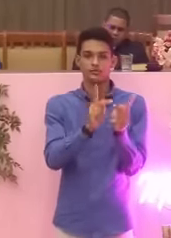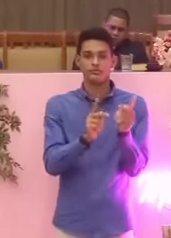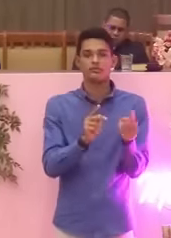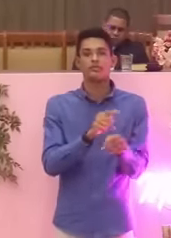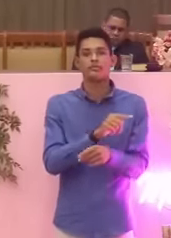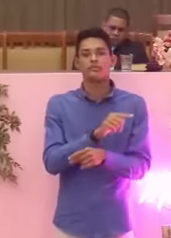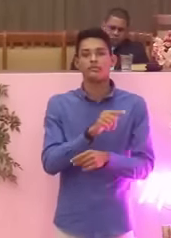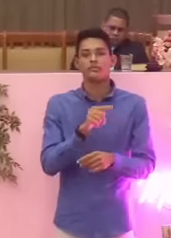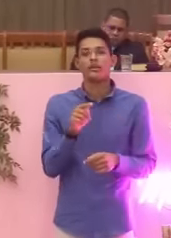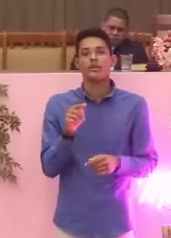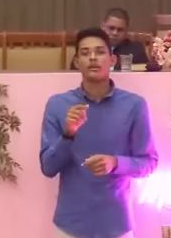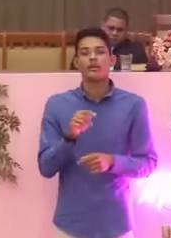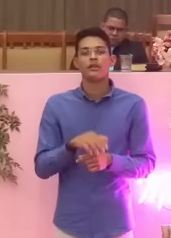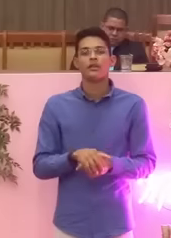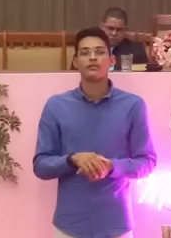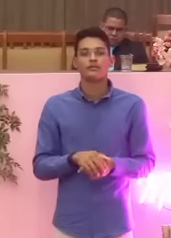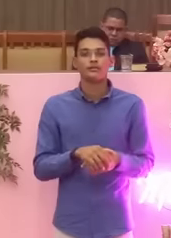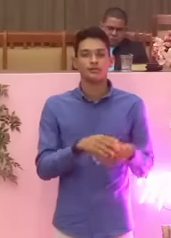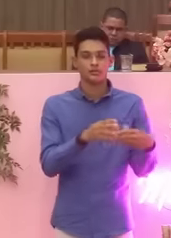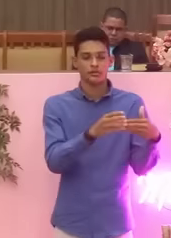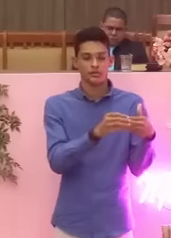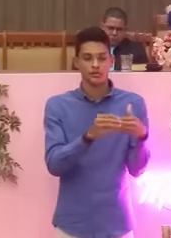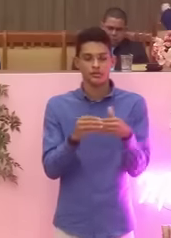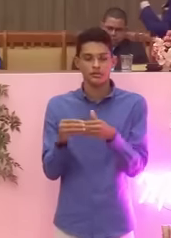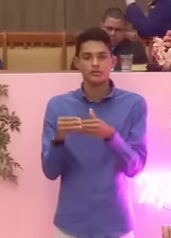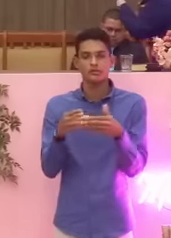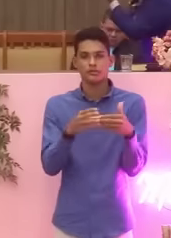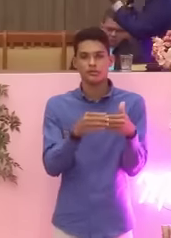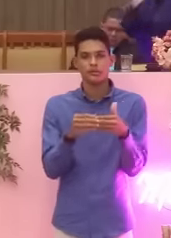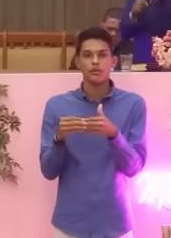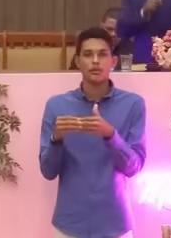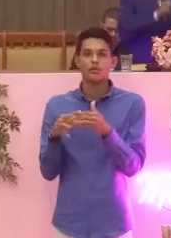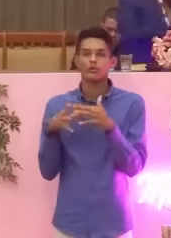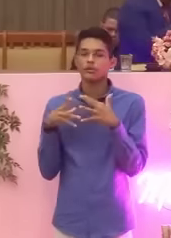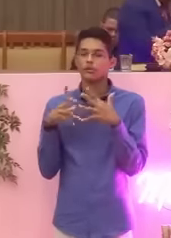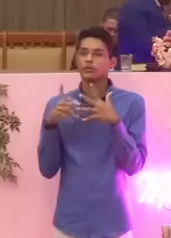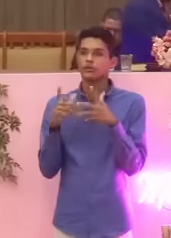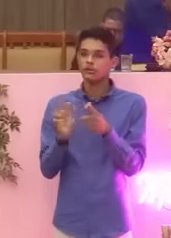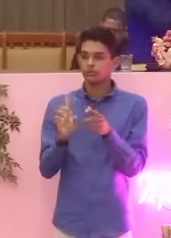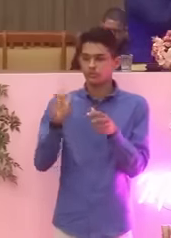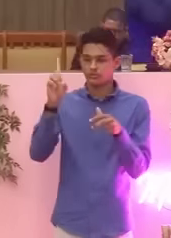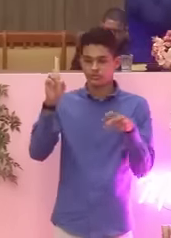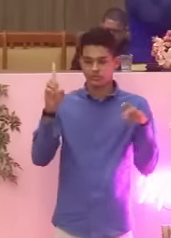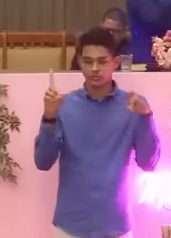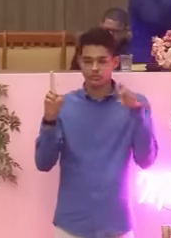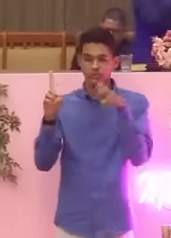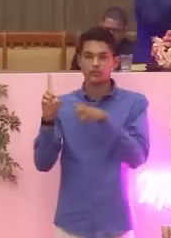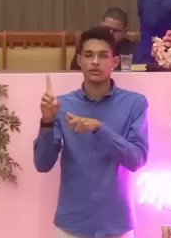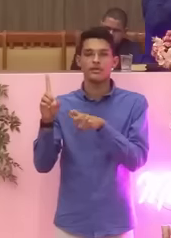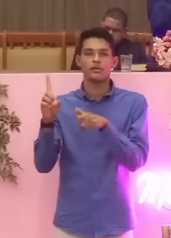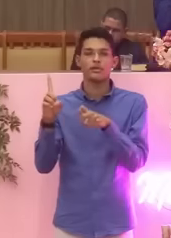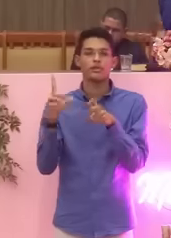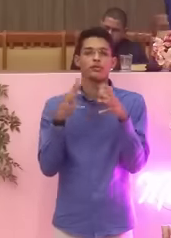todos aos teus pés para que saibam que eu te amo